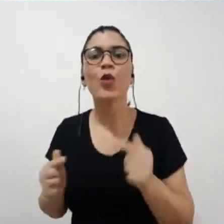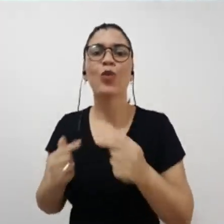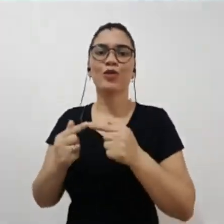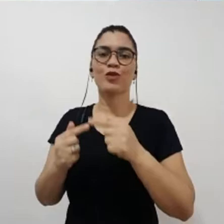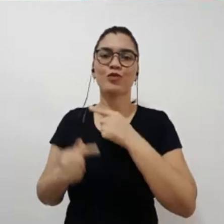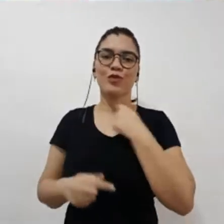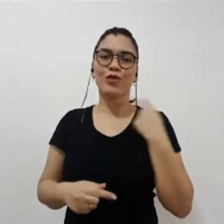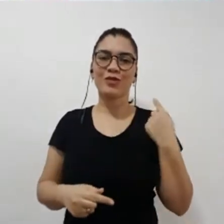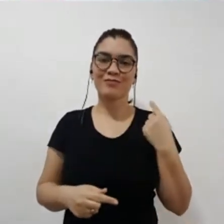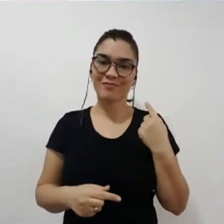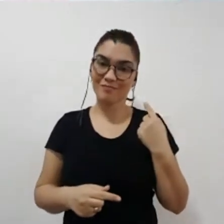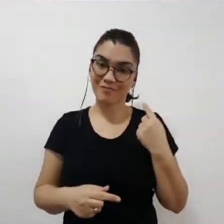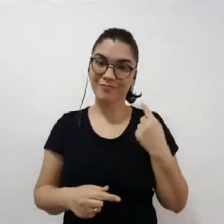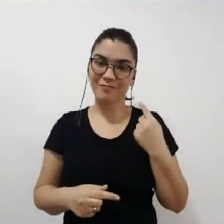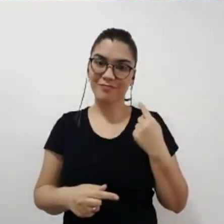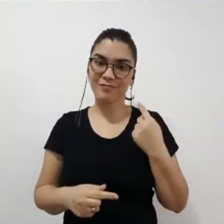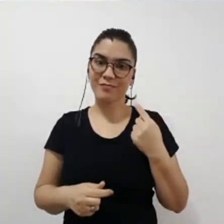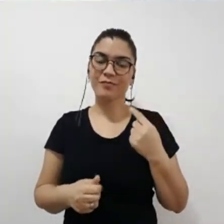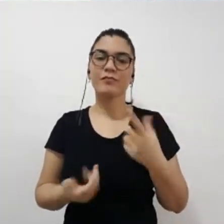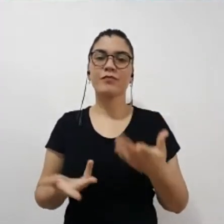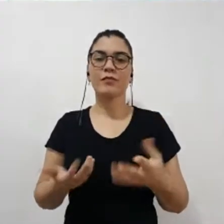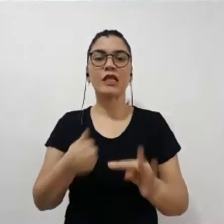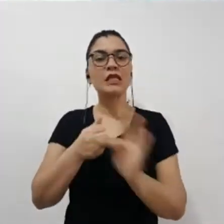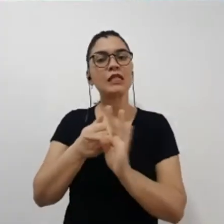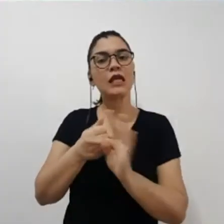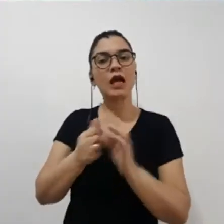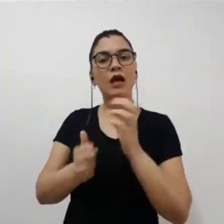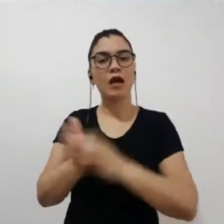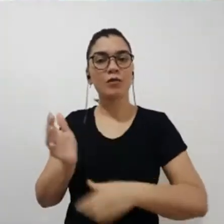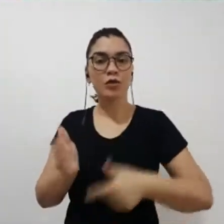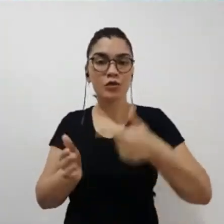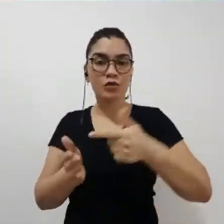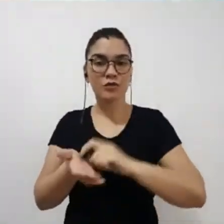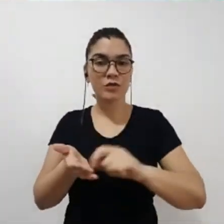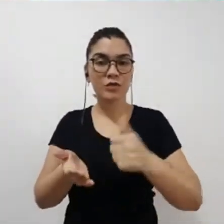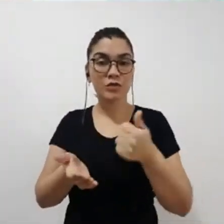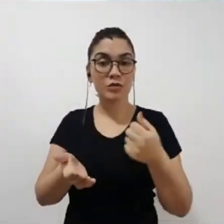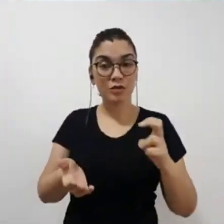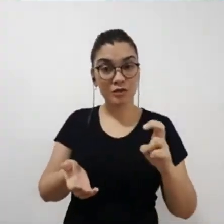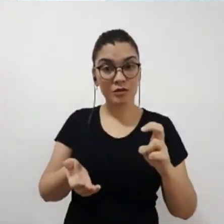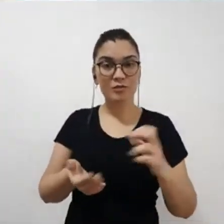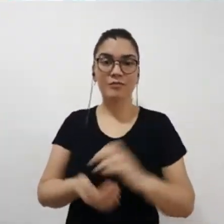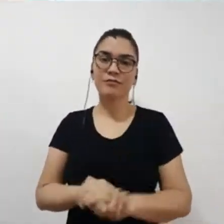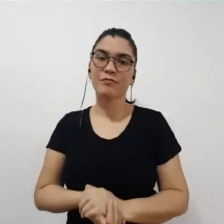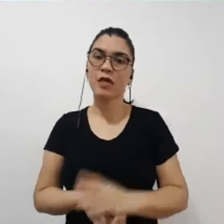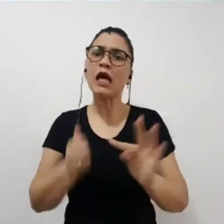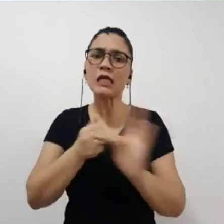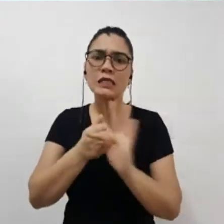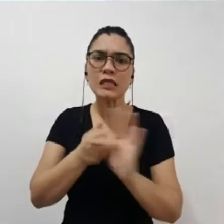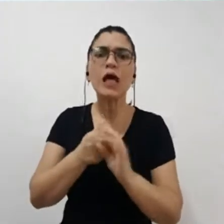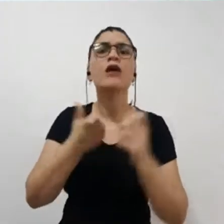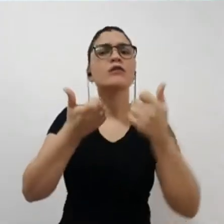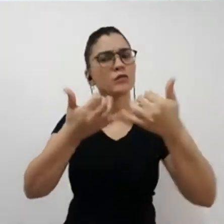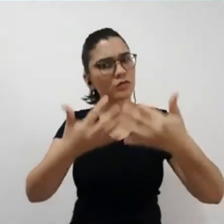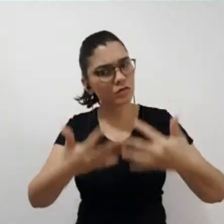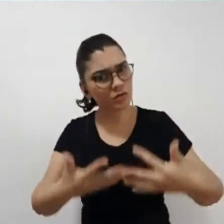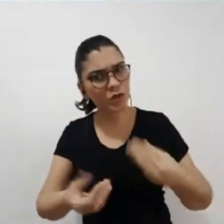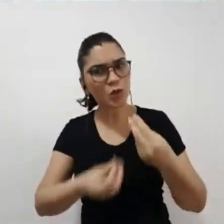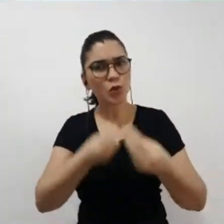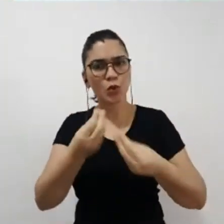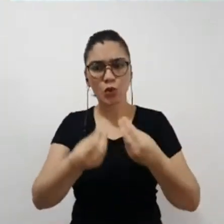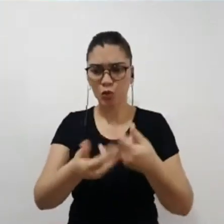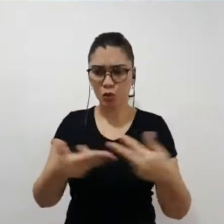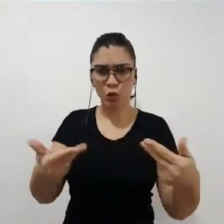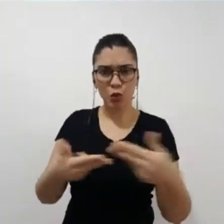Então, o que é que Tiago está dizendo? As circunstâncias que Deus permite em nossa vida